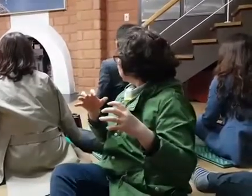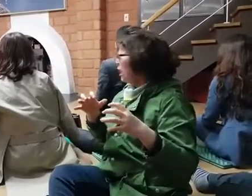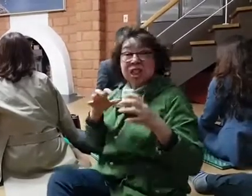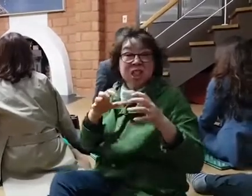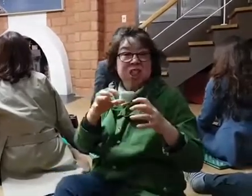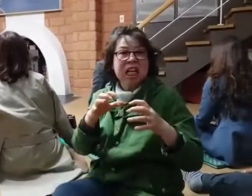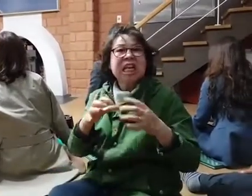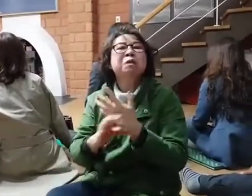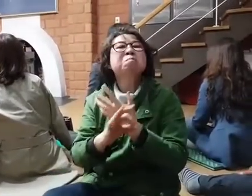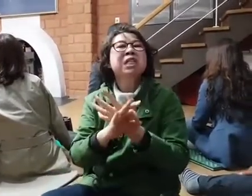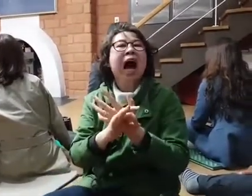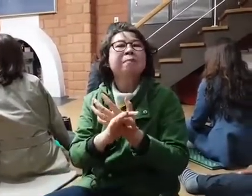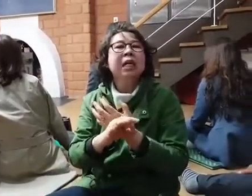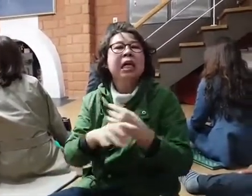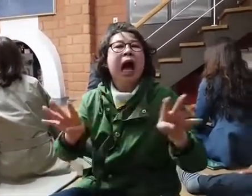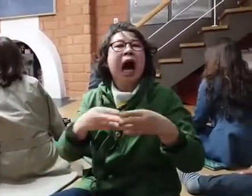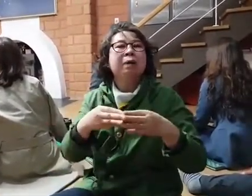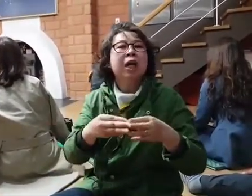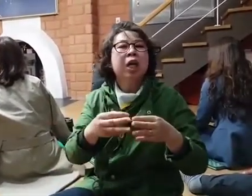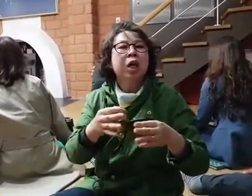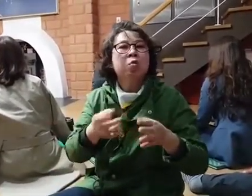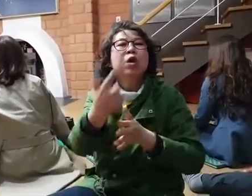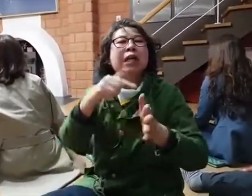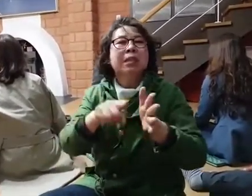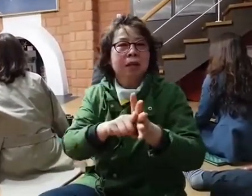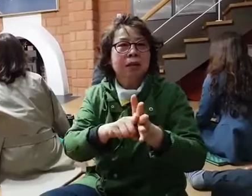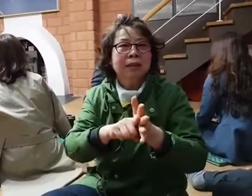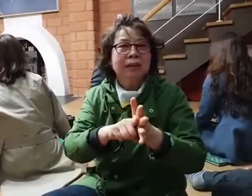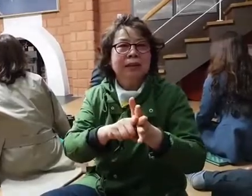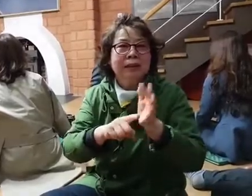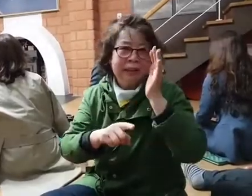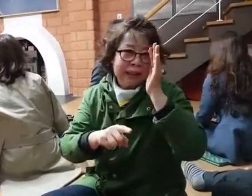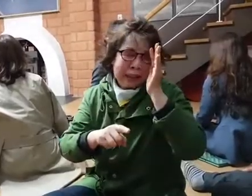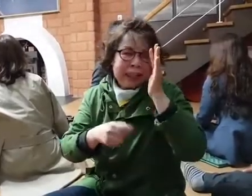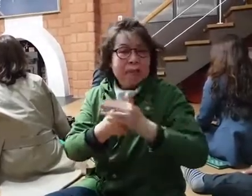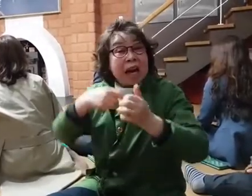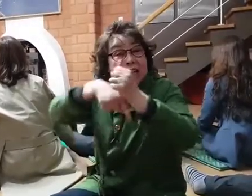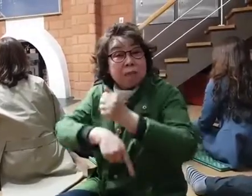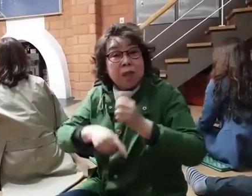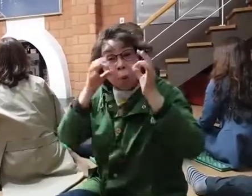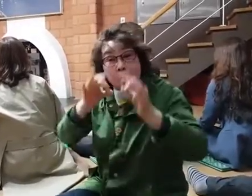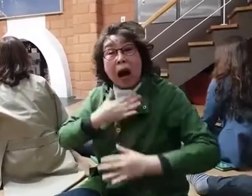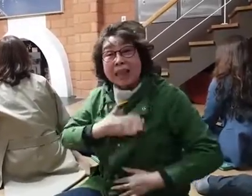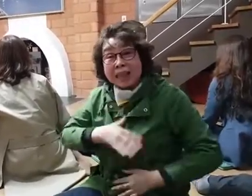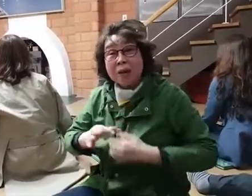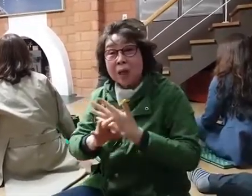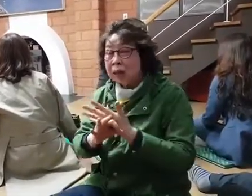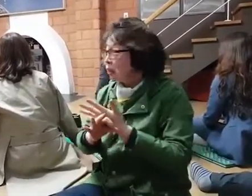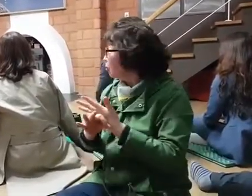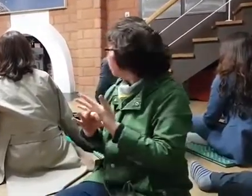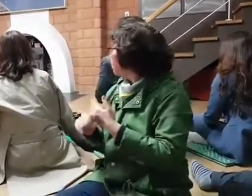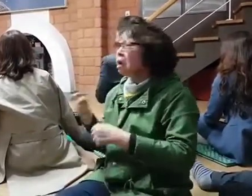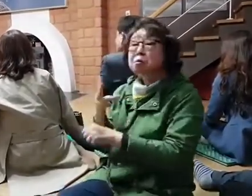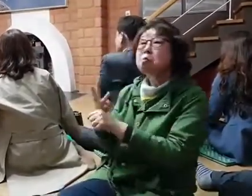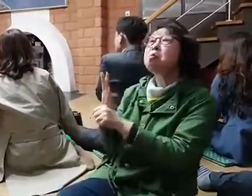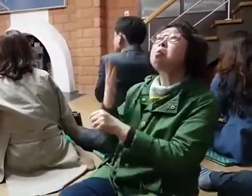합의용이에요. 합의용. 그러니까 그런 거를 이제 깊이 좀 알면 내가 몇 년